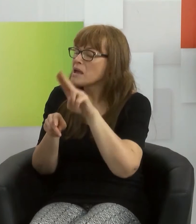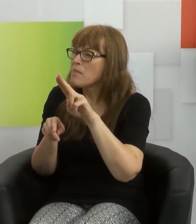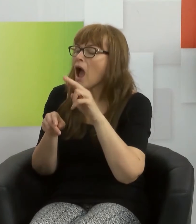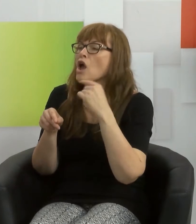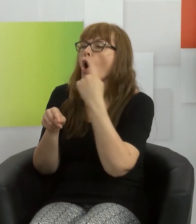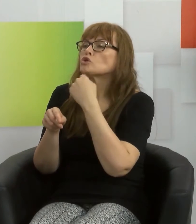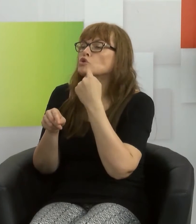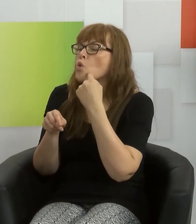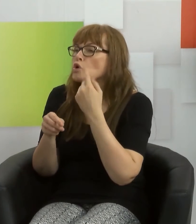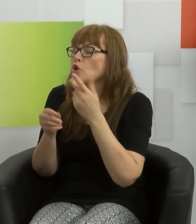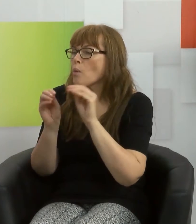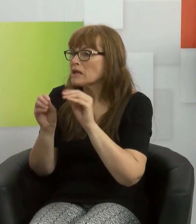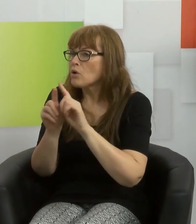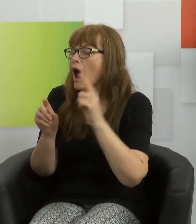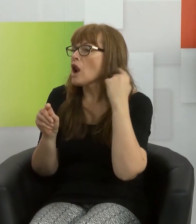logopedi.